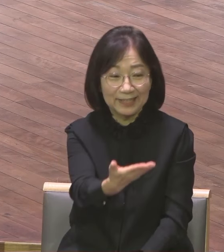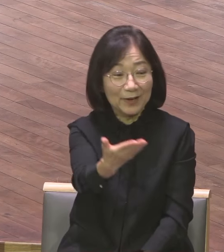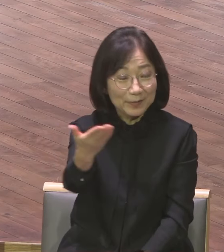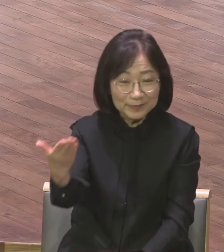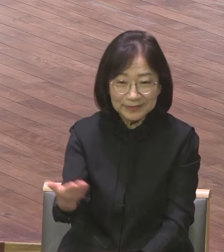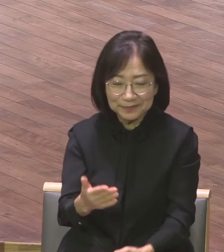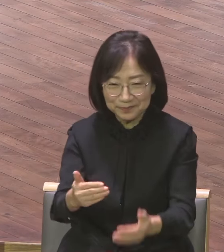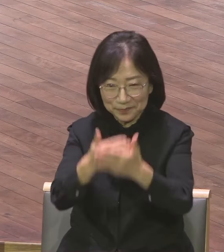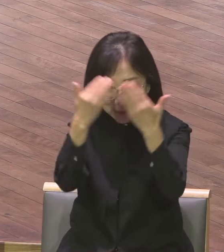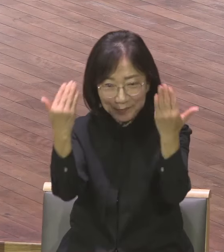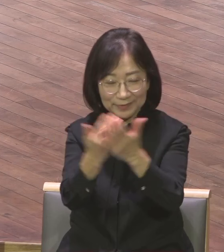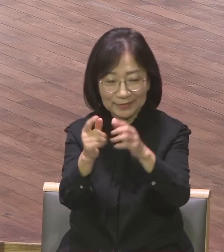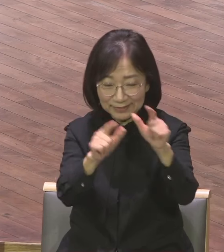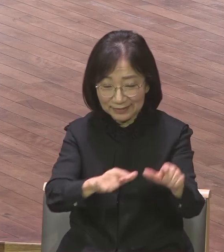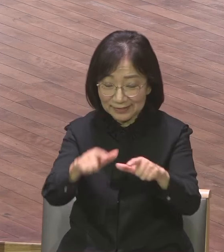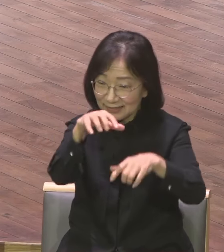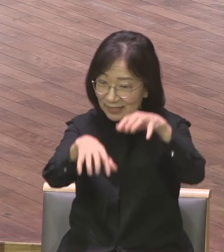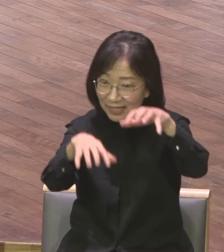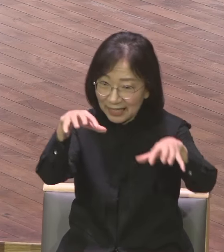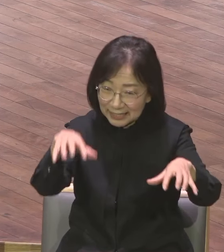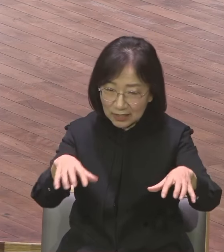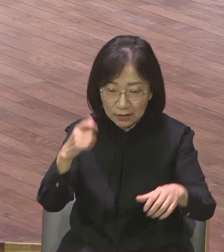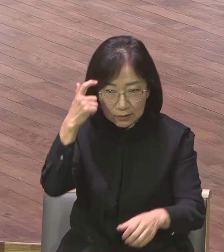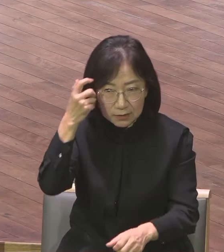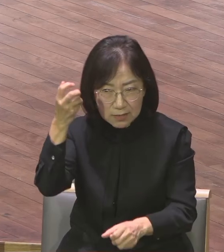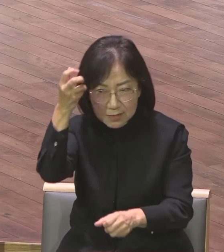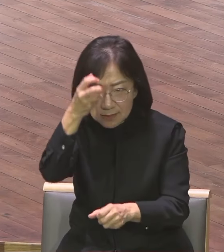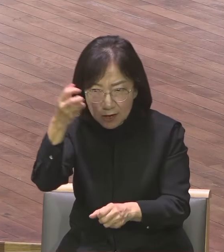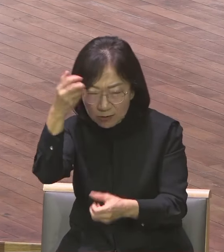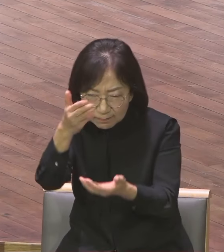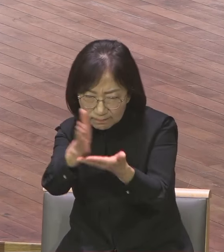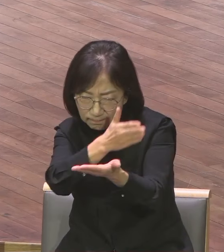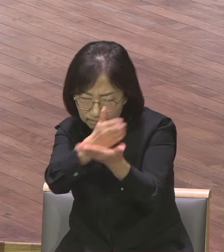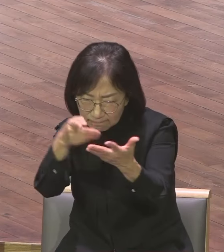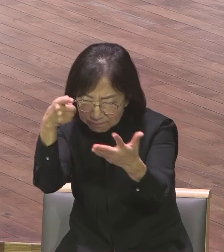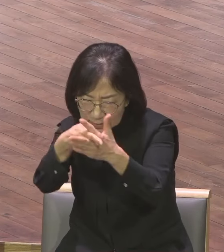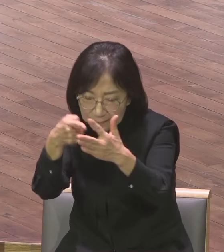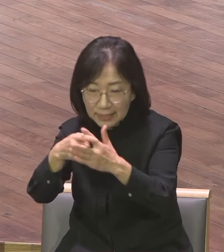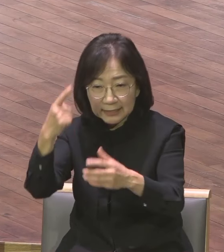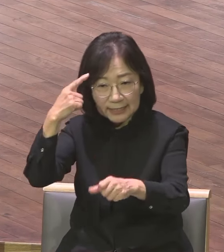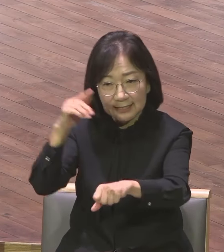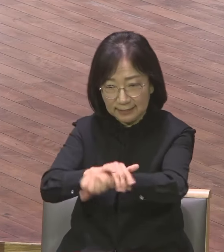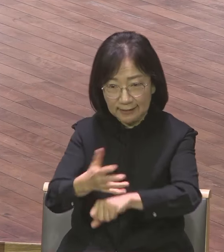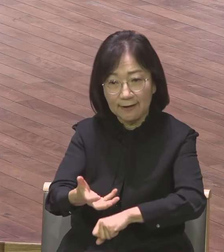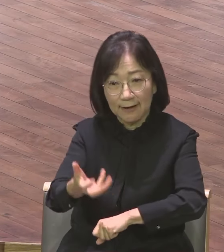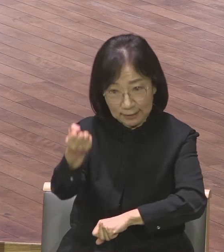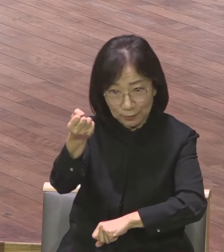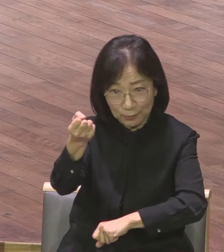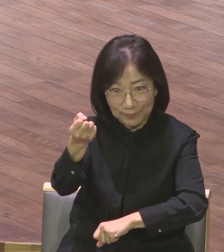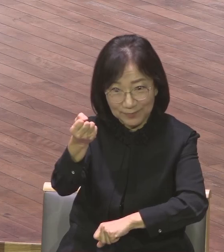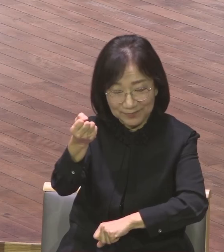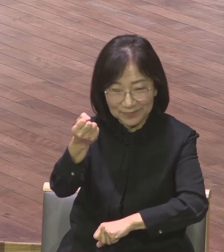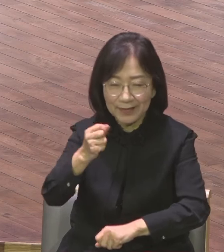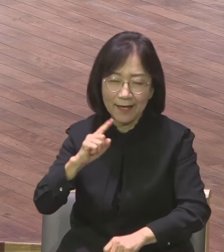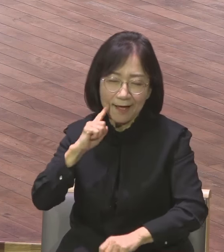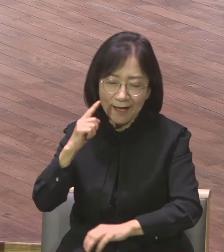성도들 삶의 현장에서 영 분별하는 지혜를 가지고 예수님께서 친히 강조하신 이